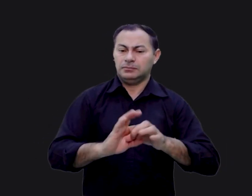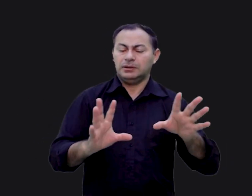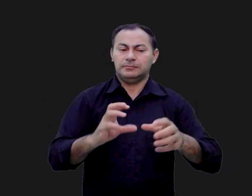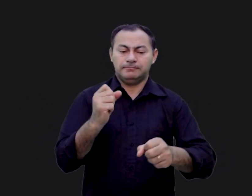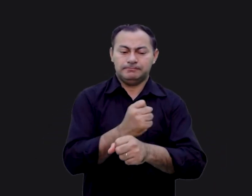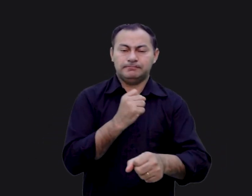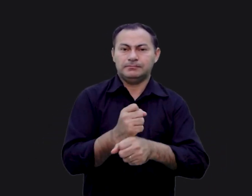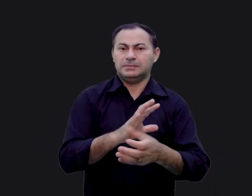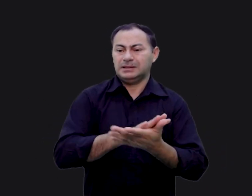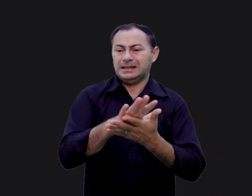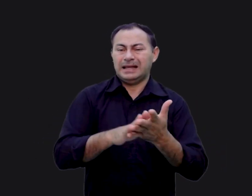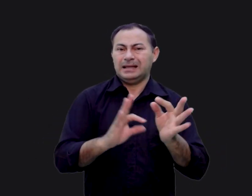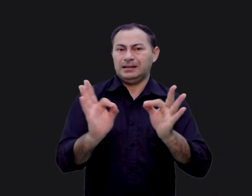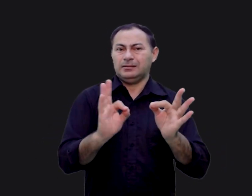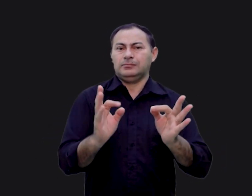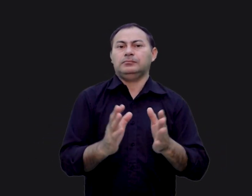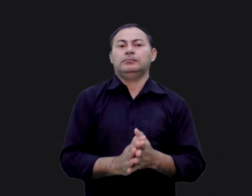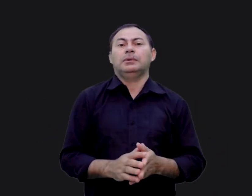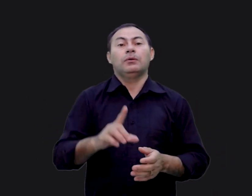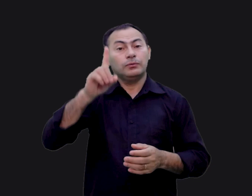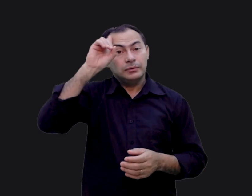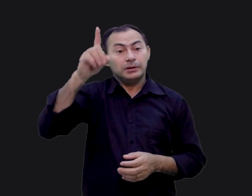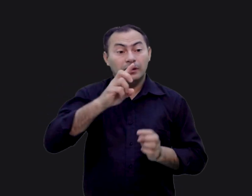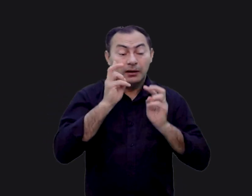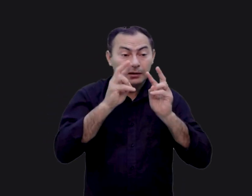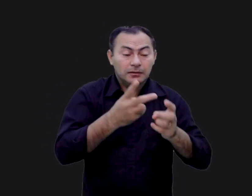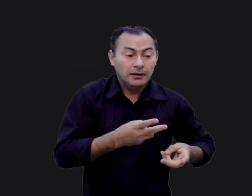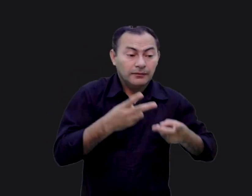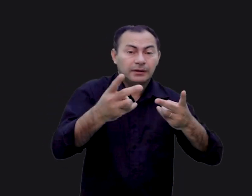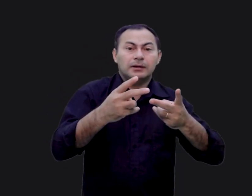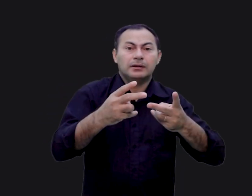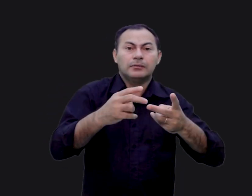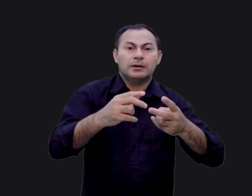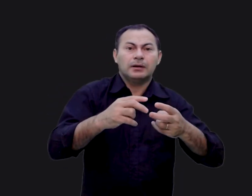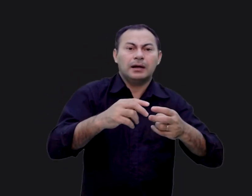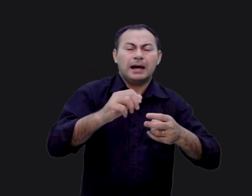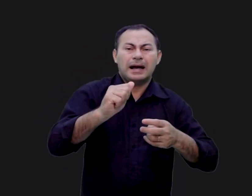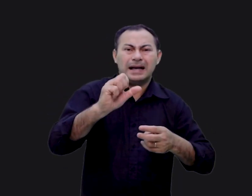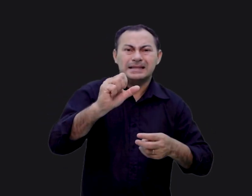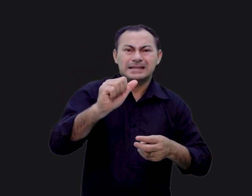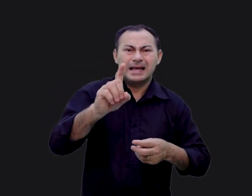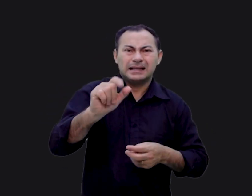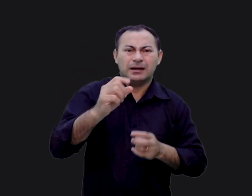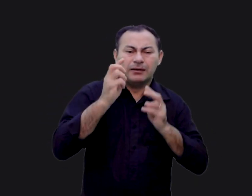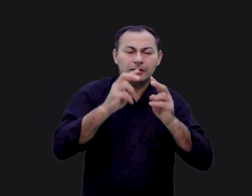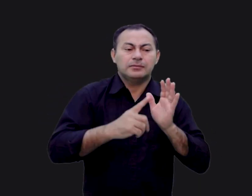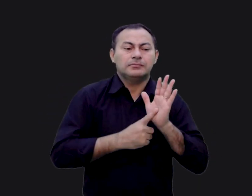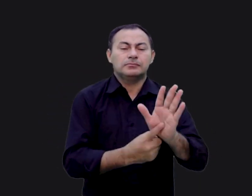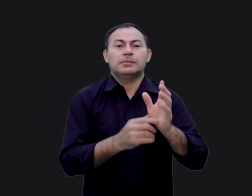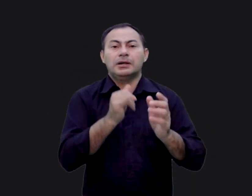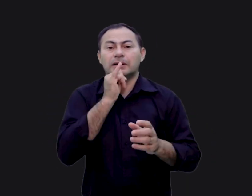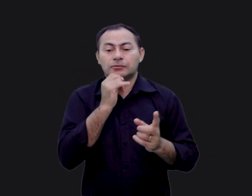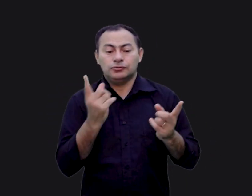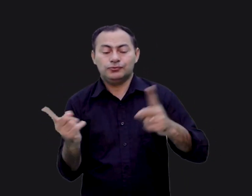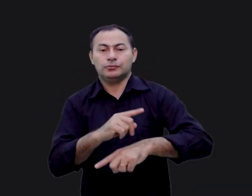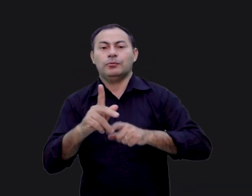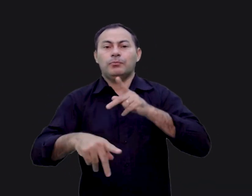Não os deixe reconstruir nada. Se algum dia você visitar Massada, verá um exemplo da rebeldia do povo